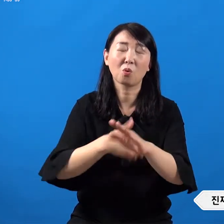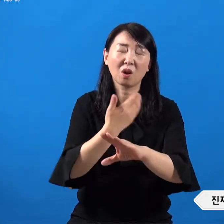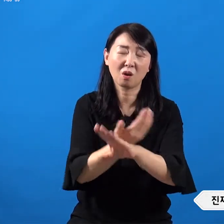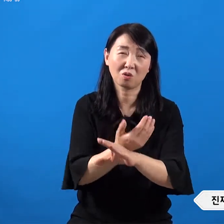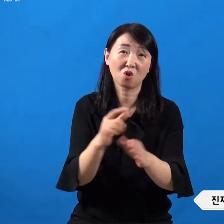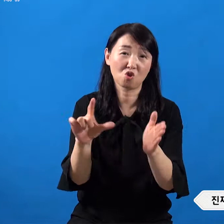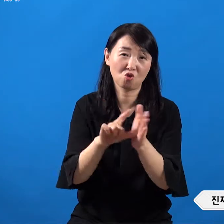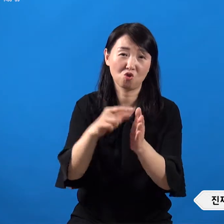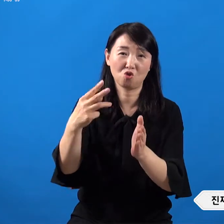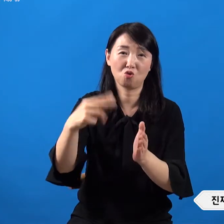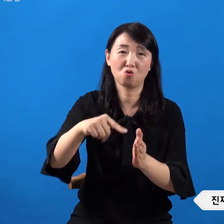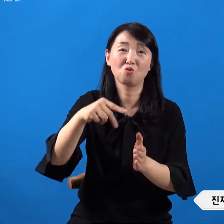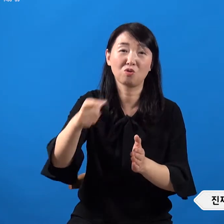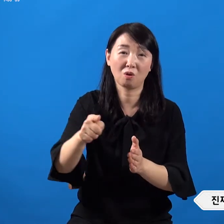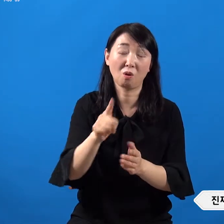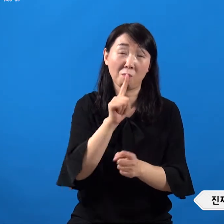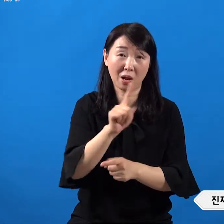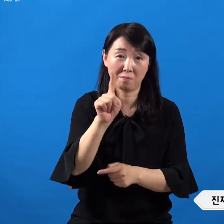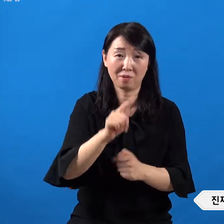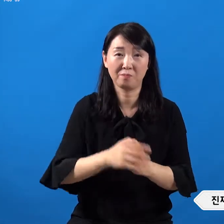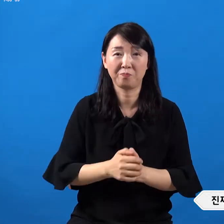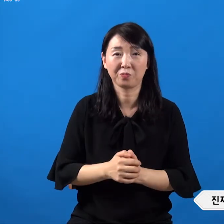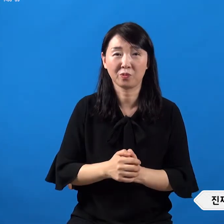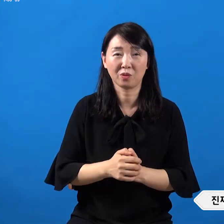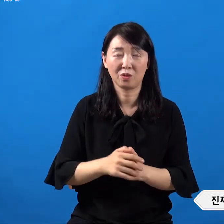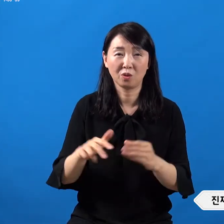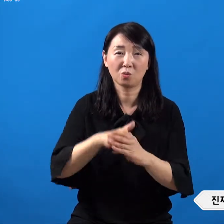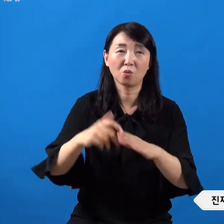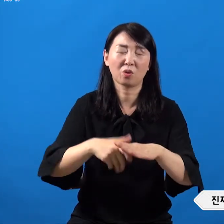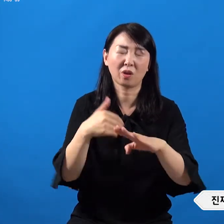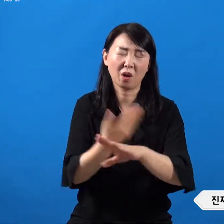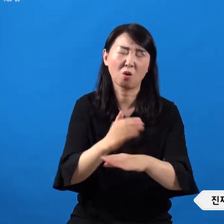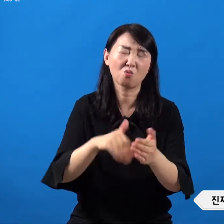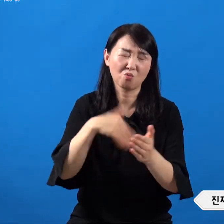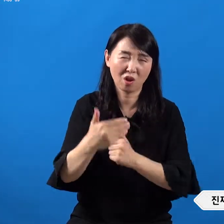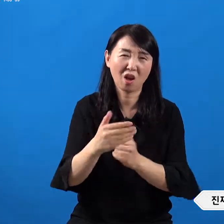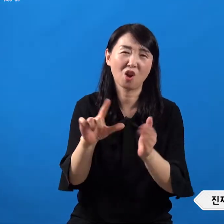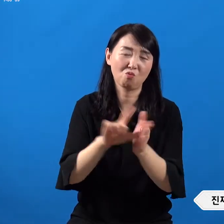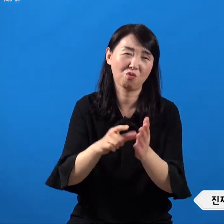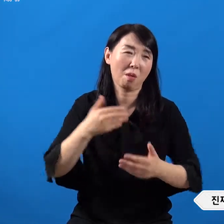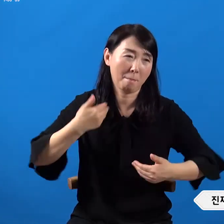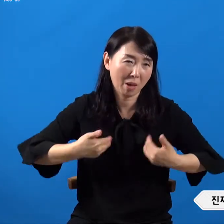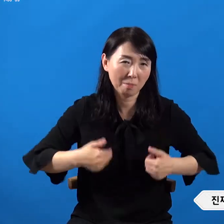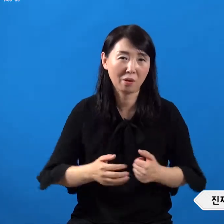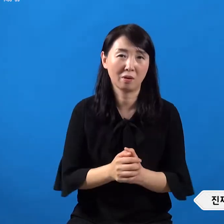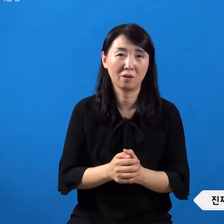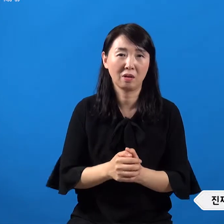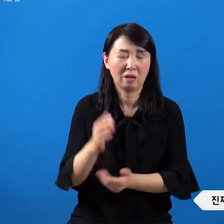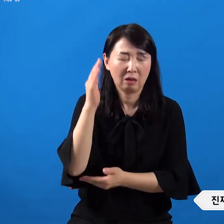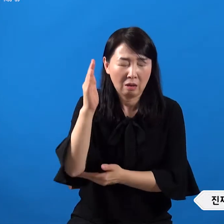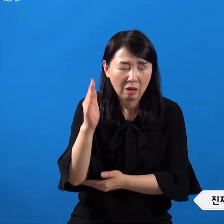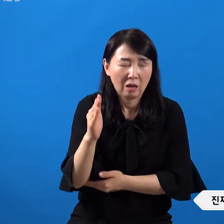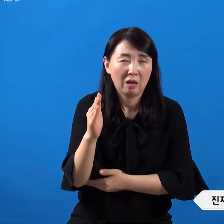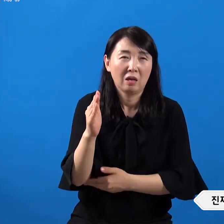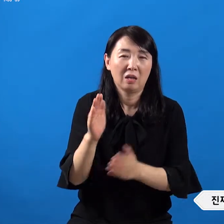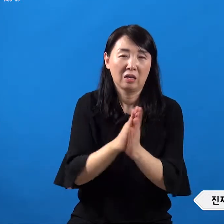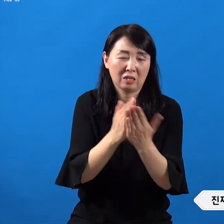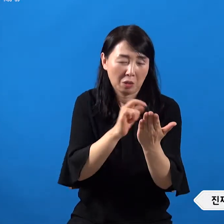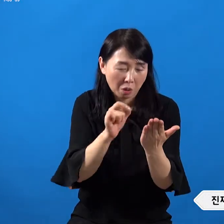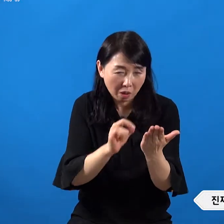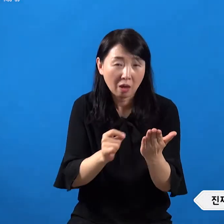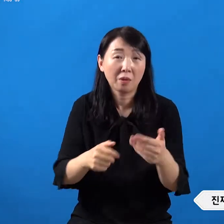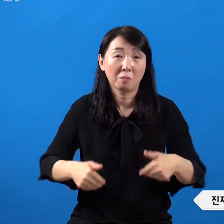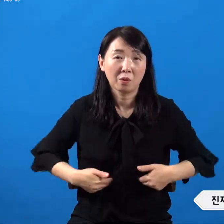마틴 루터가 그런 이야기를 남깁니다. 종교개혁 이후에 그는 얼마나 바빠졌는지 모릅니다. 강연도 해야 되고 책도 써야